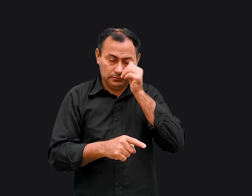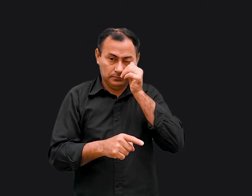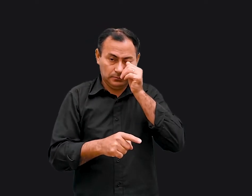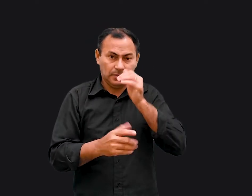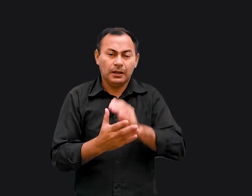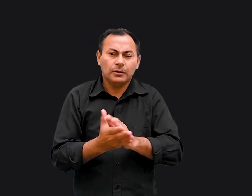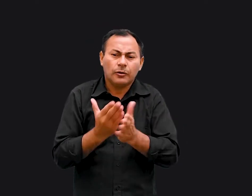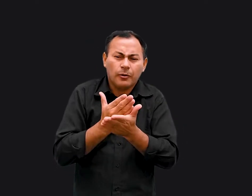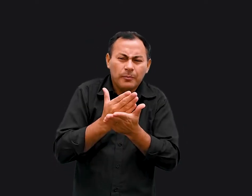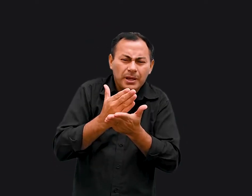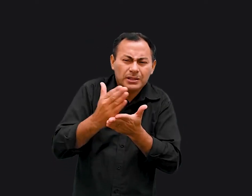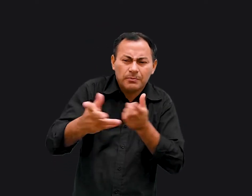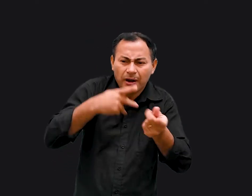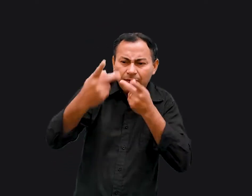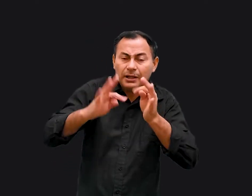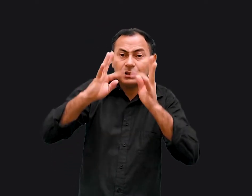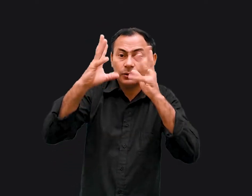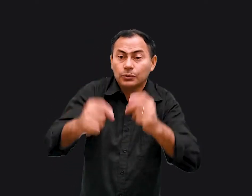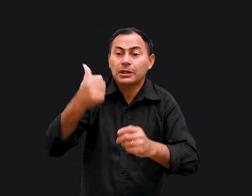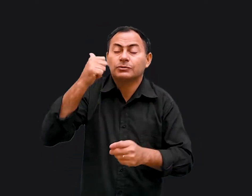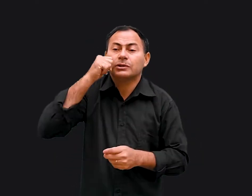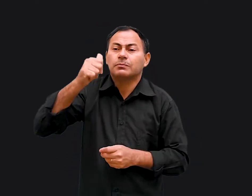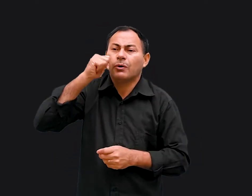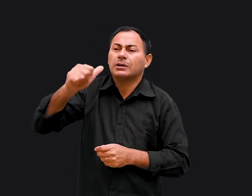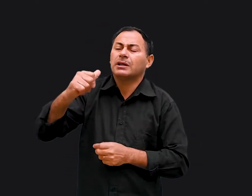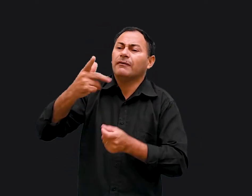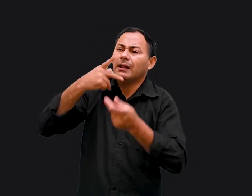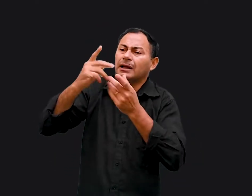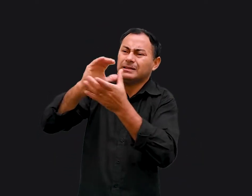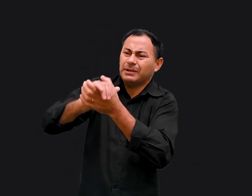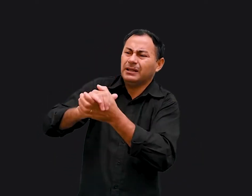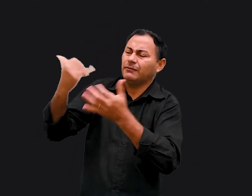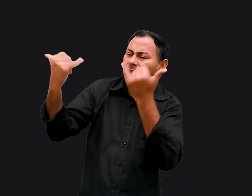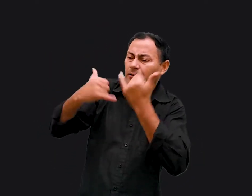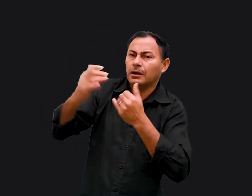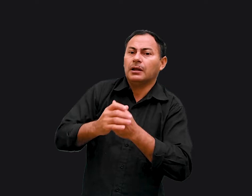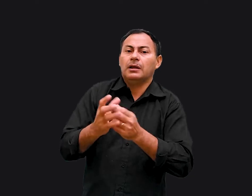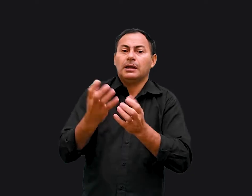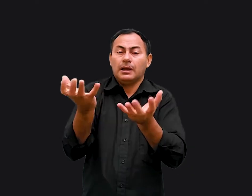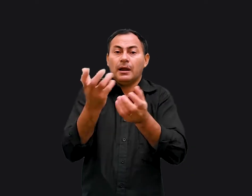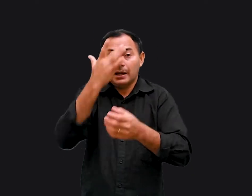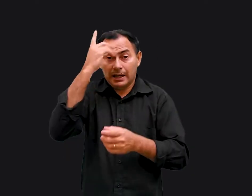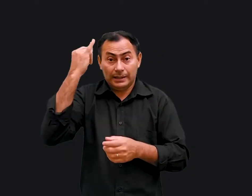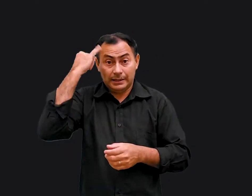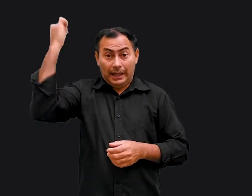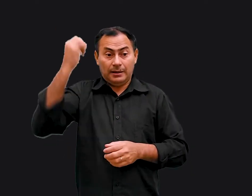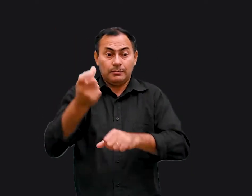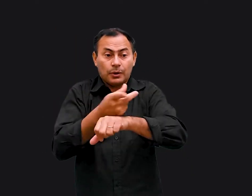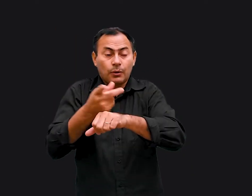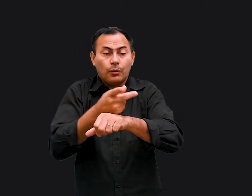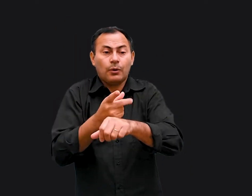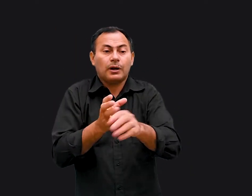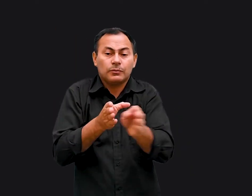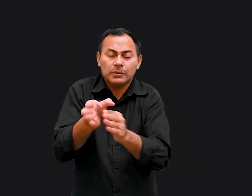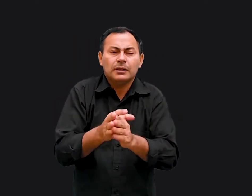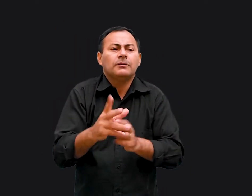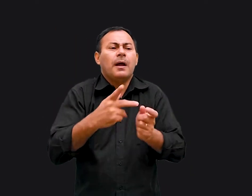a me contar tudo sobre a sua esposa. A ideia de quem procura aconselhamento é, pastor, se o senhor puder consertar